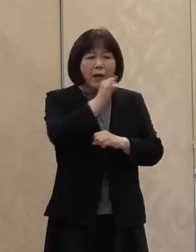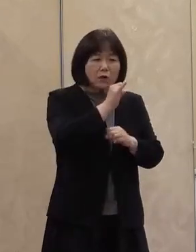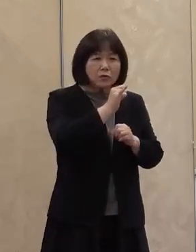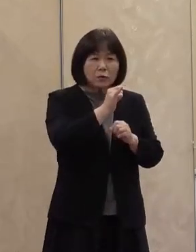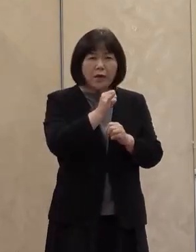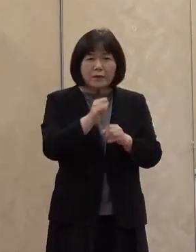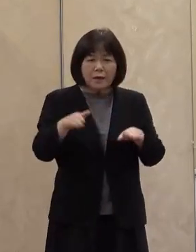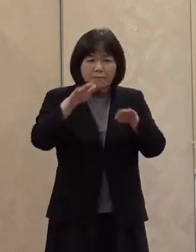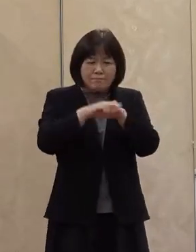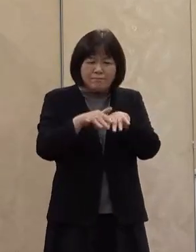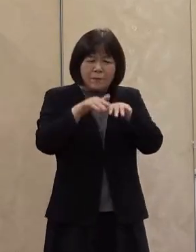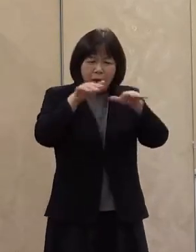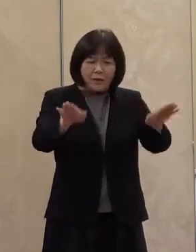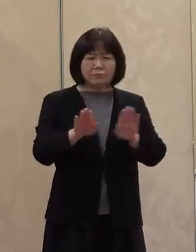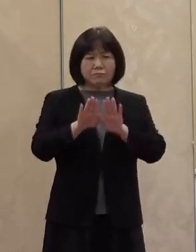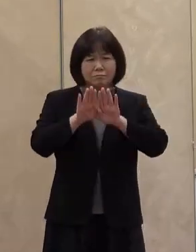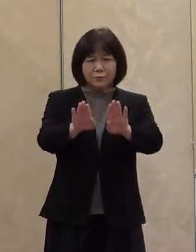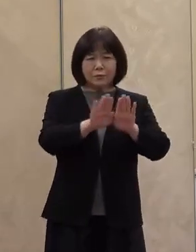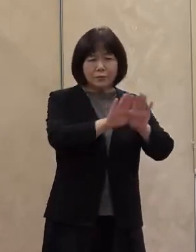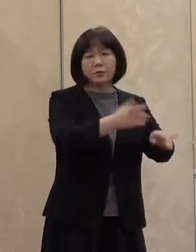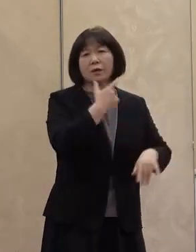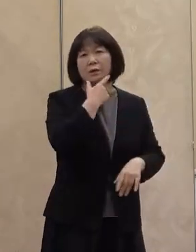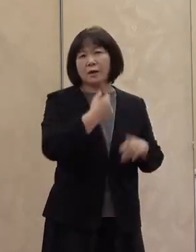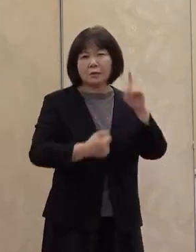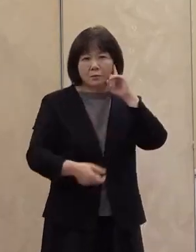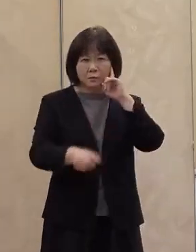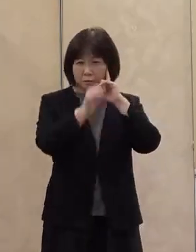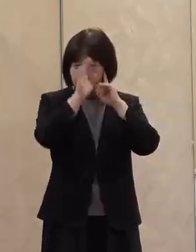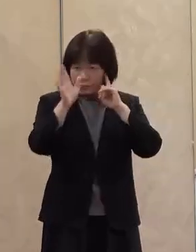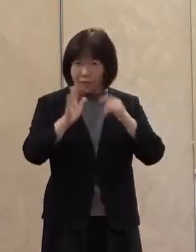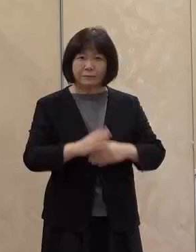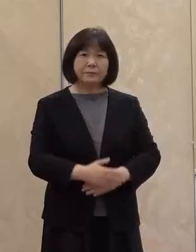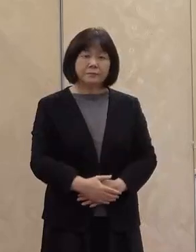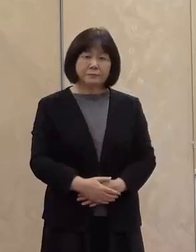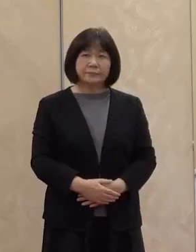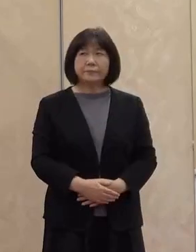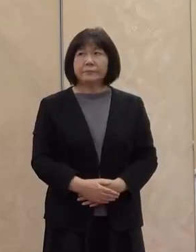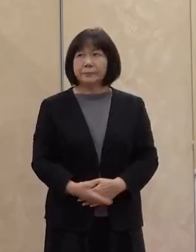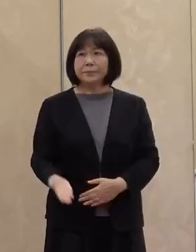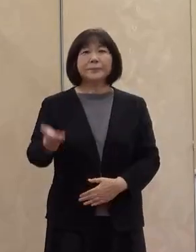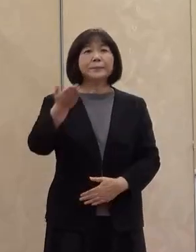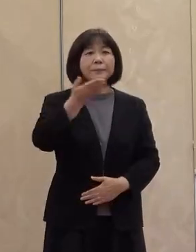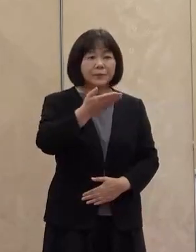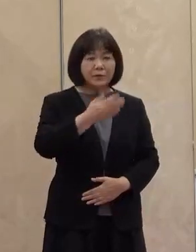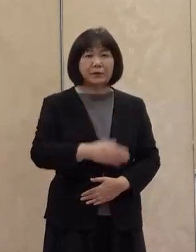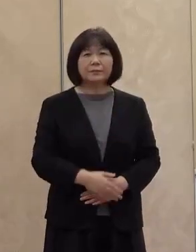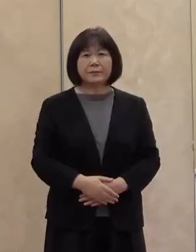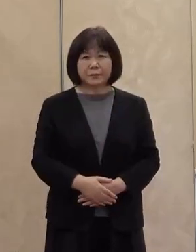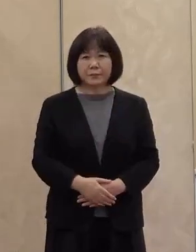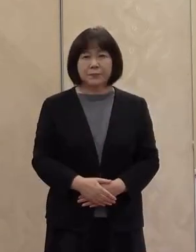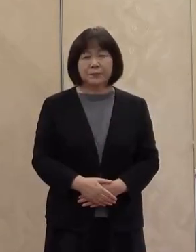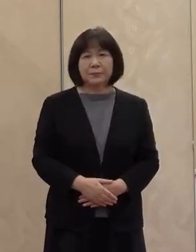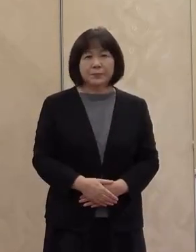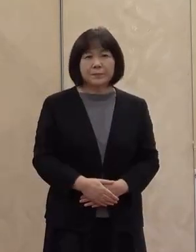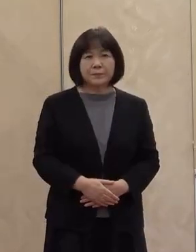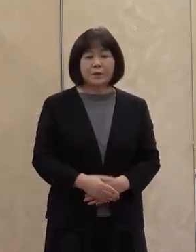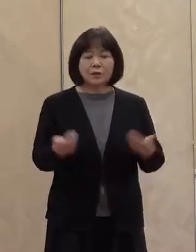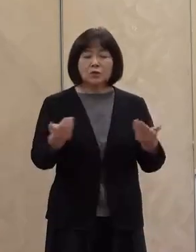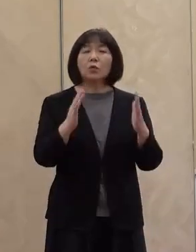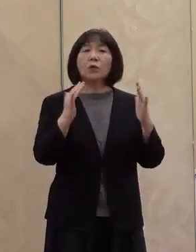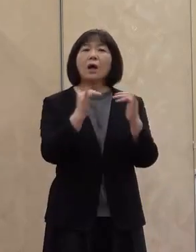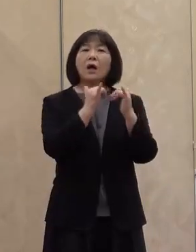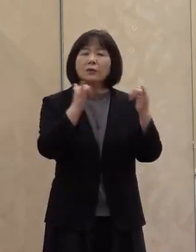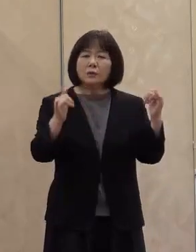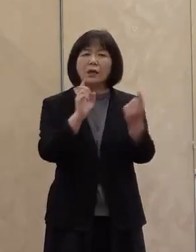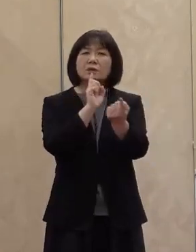二重に流行るのをなんとか防いでいきたいと思いますので、よろしくお願いします。次ですけども、雇用失業者対